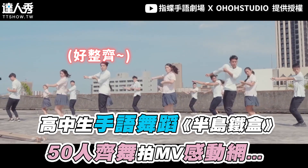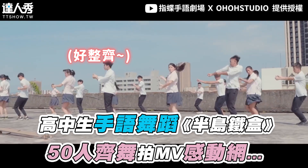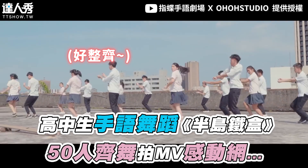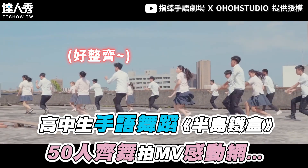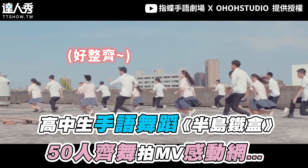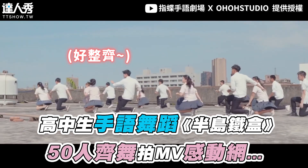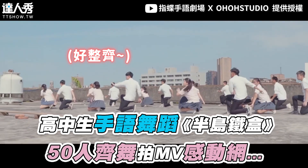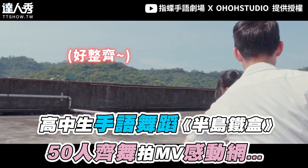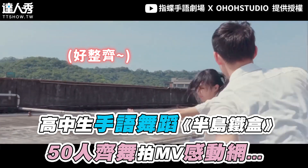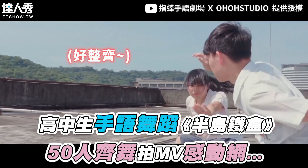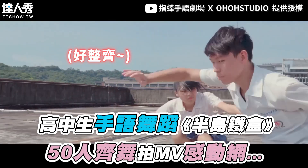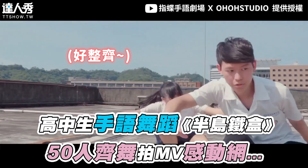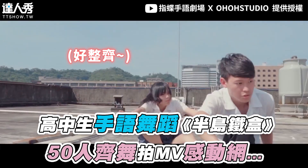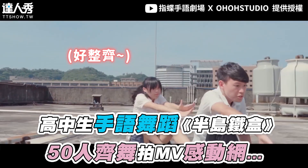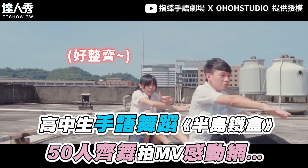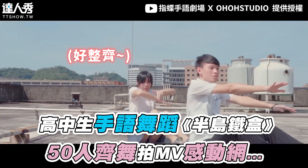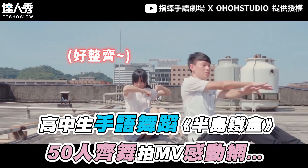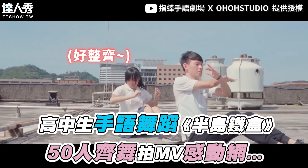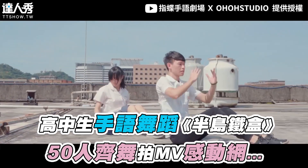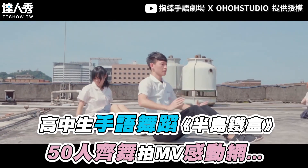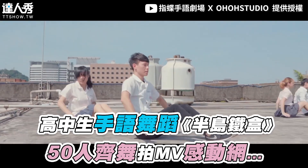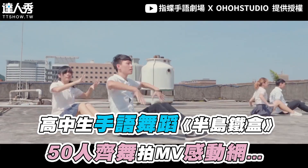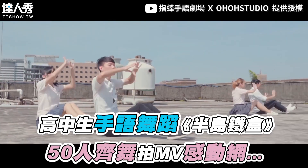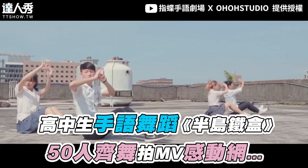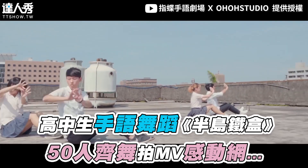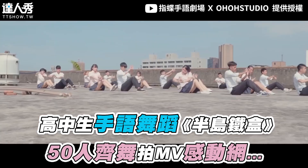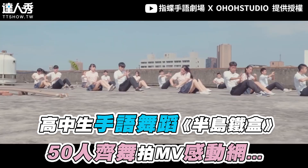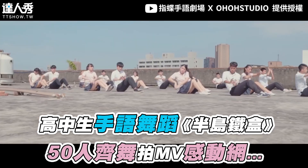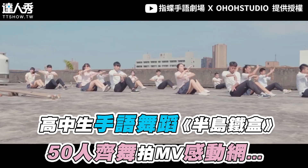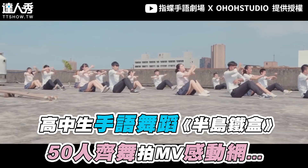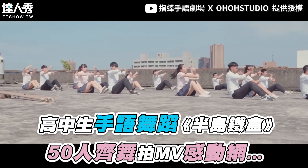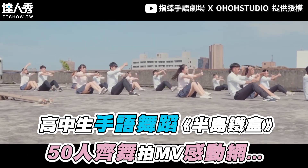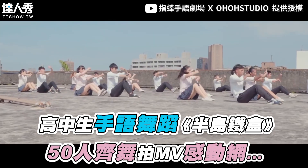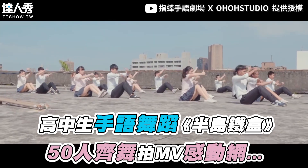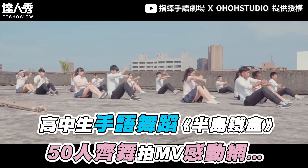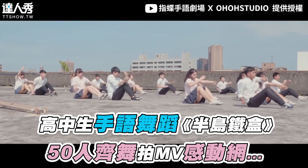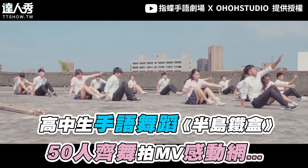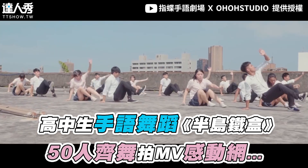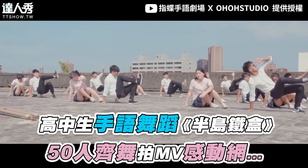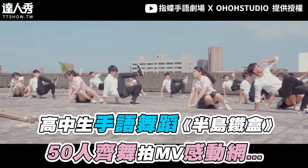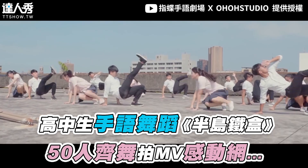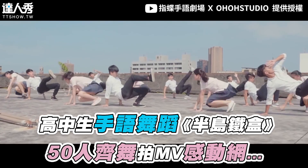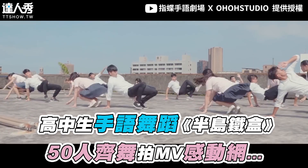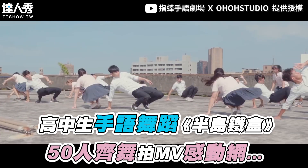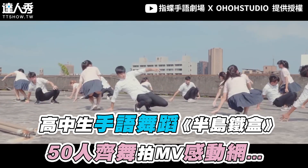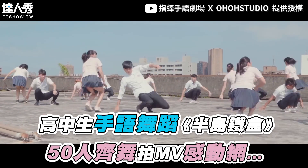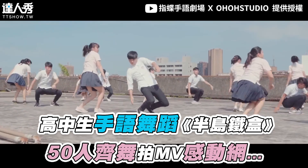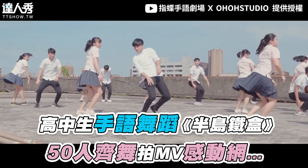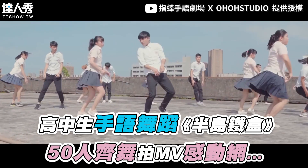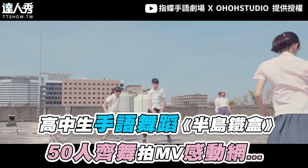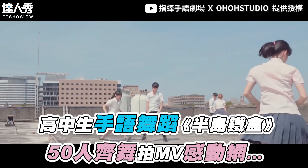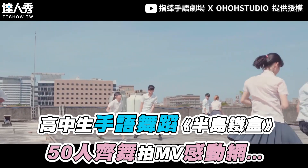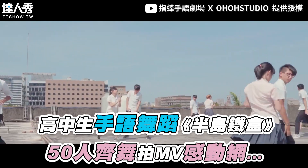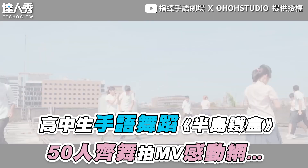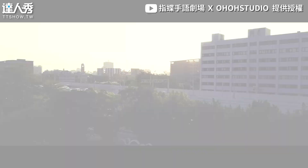经习惯不去阻止你，不好一阵子你就会回来。